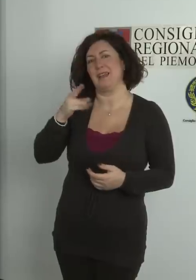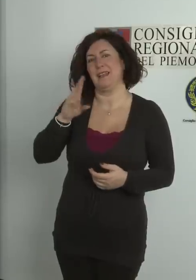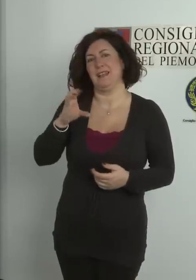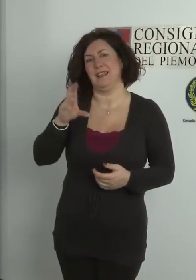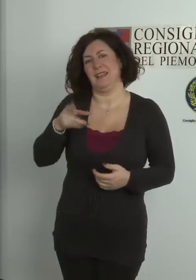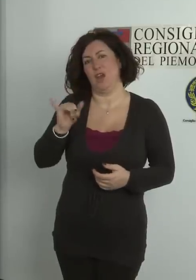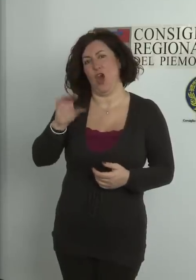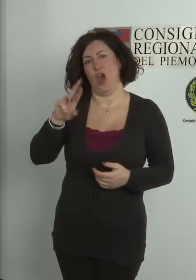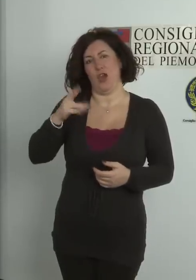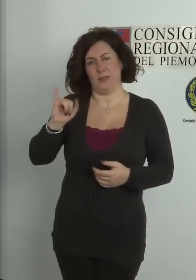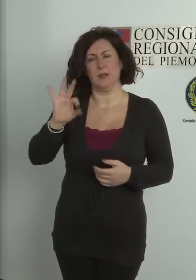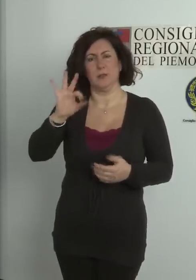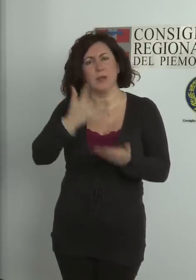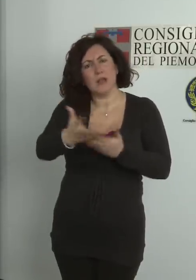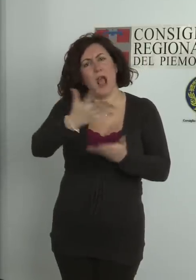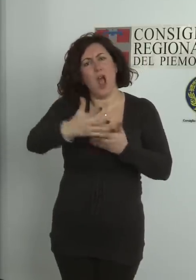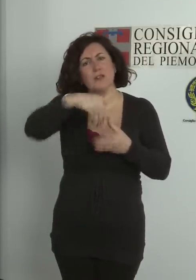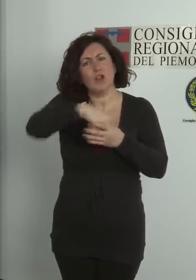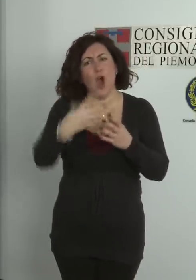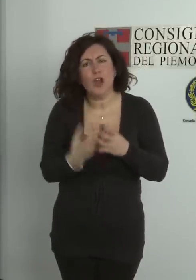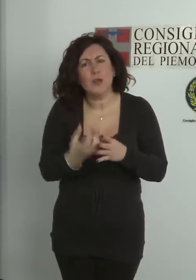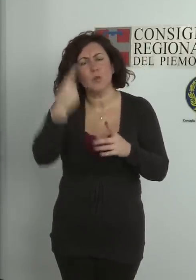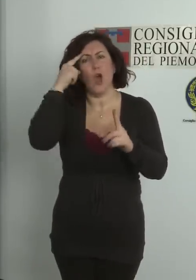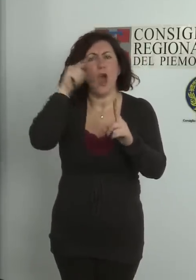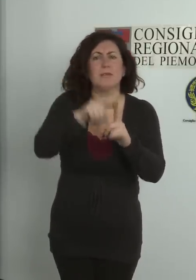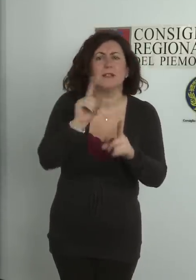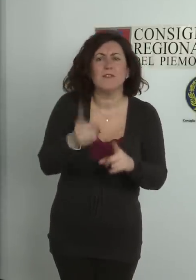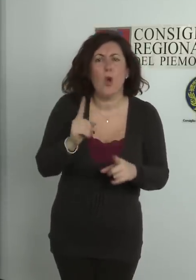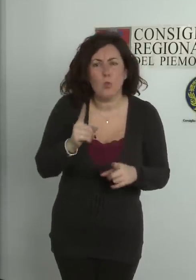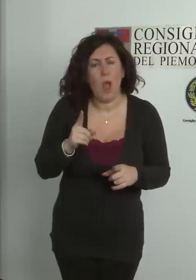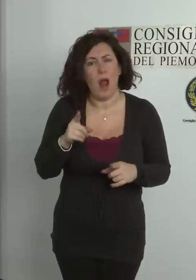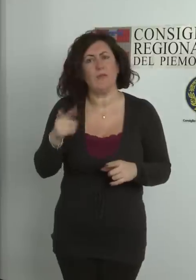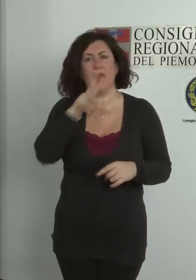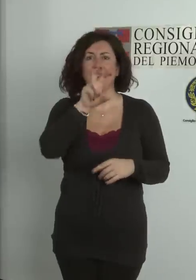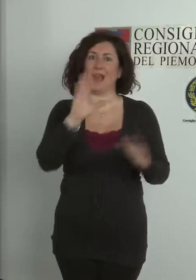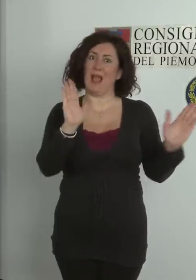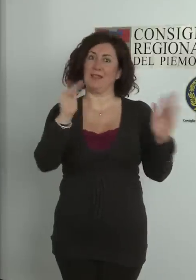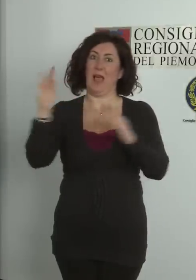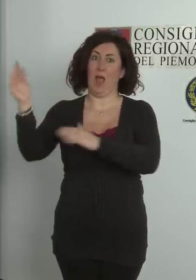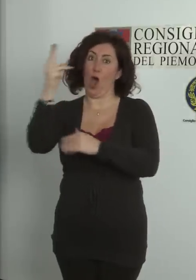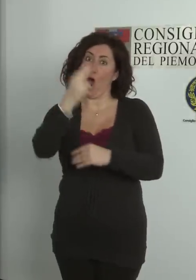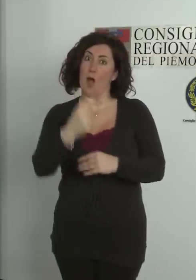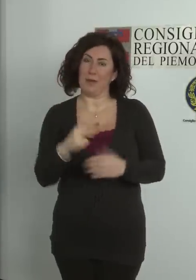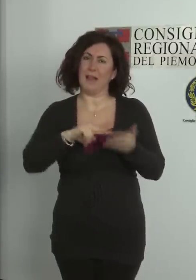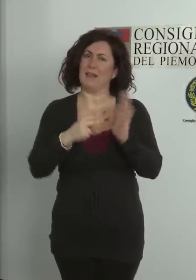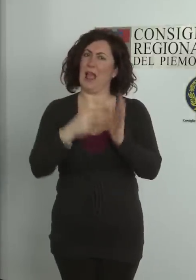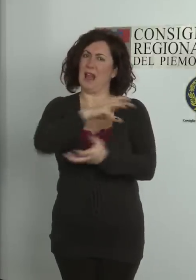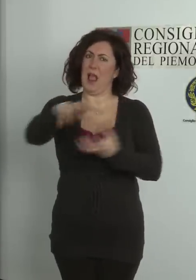finalità offrire attraverso una trentina di opere a tecnica mista uno sguardo il suggestivo sul piemonte e sulle sue meraviglie